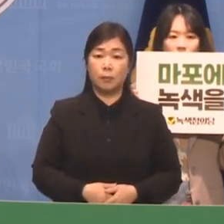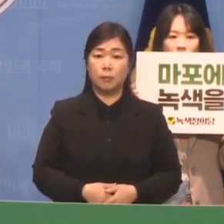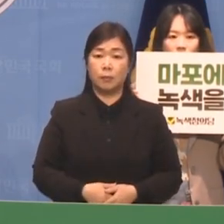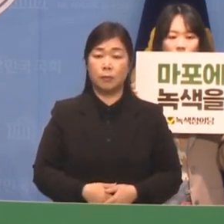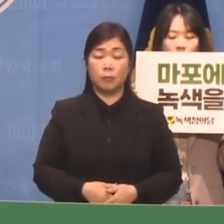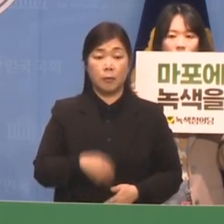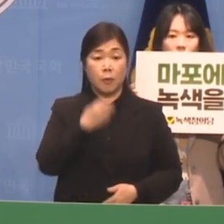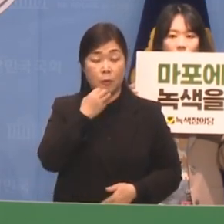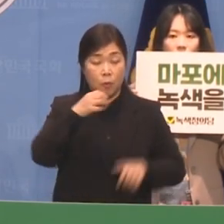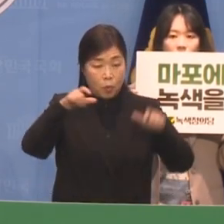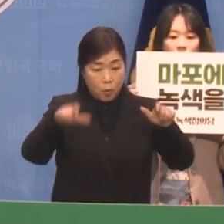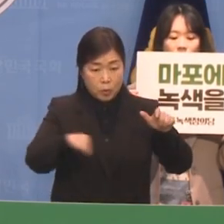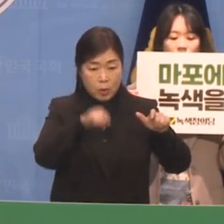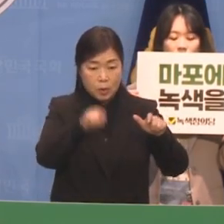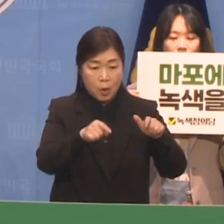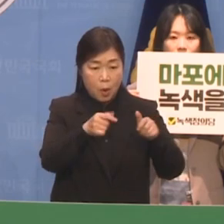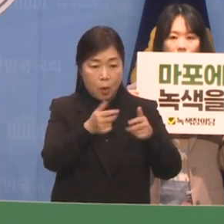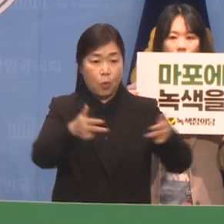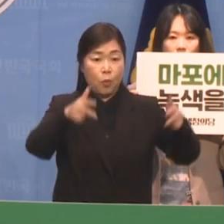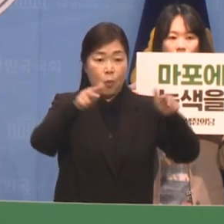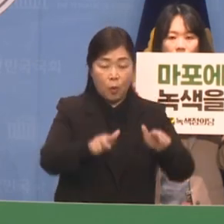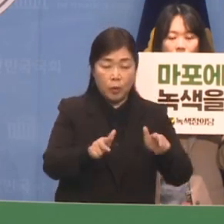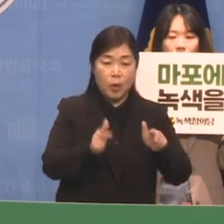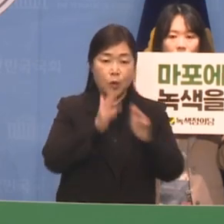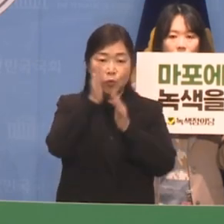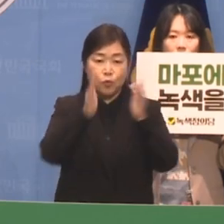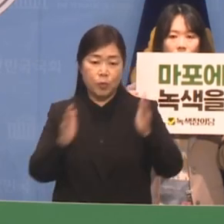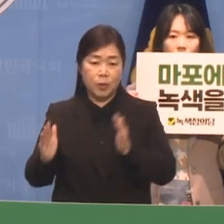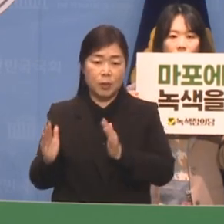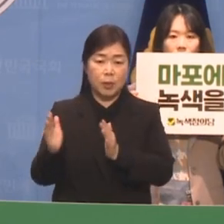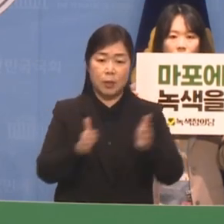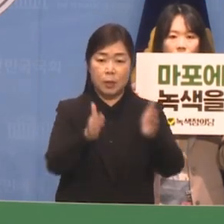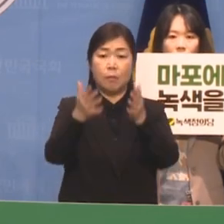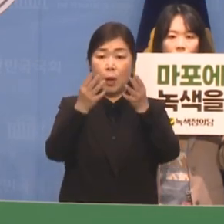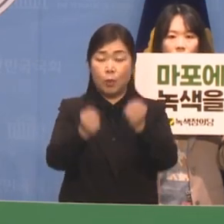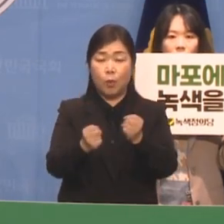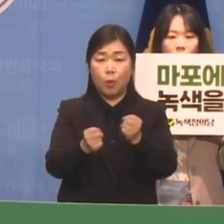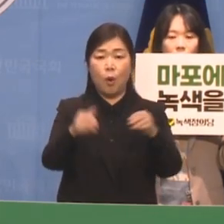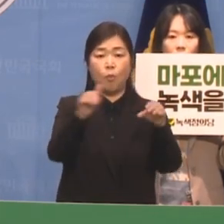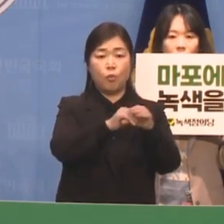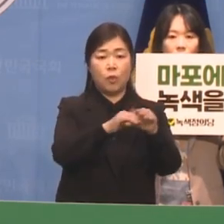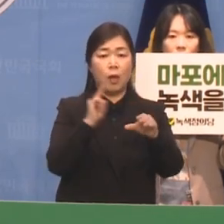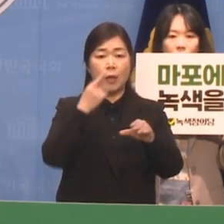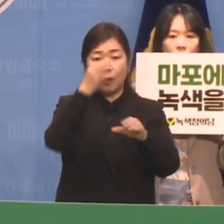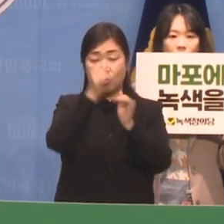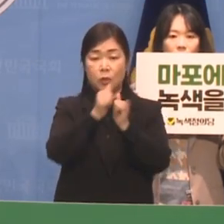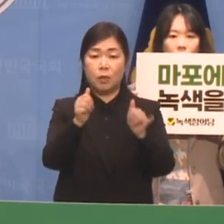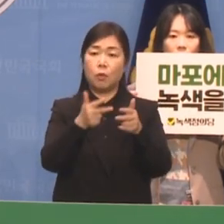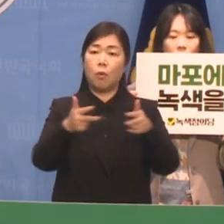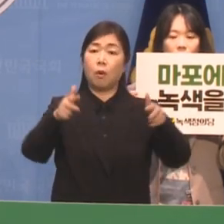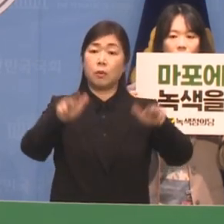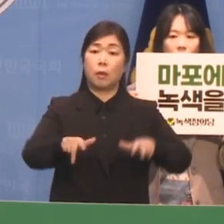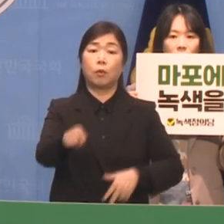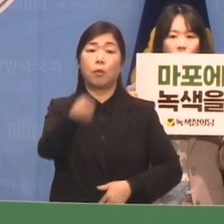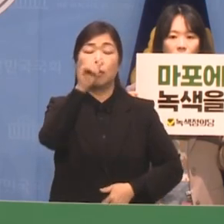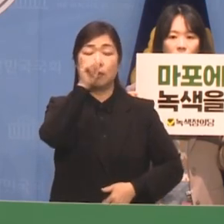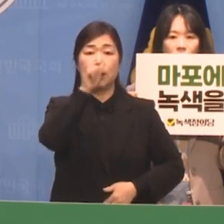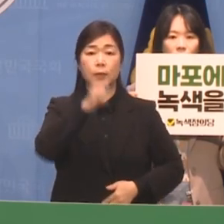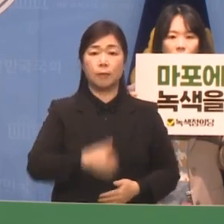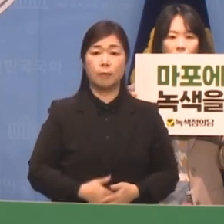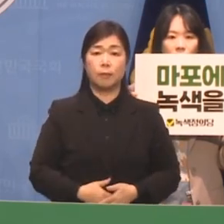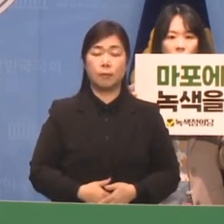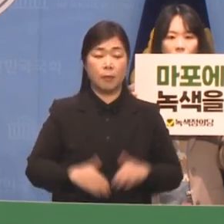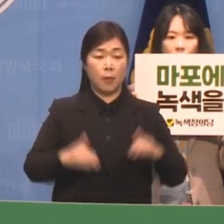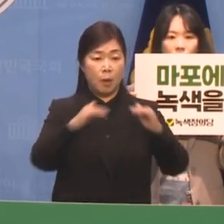힘든 녹색 도심 공원과 숲길이 풍부하며 문화와 예술이 있는 광장도 존재합니다.